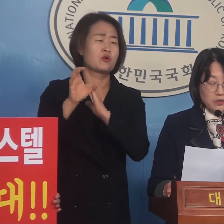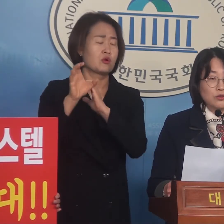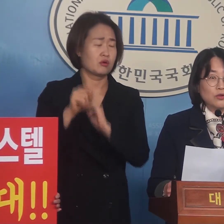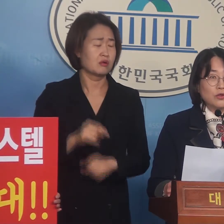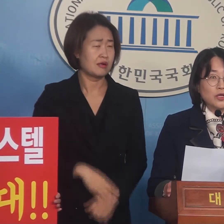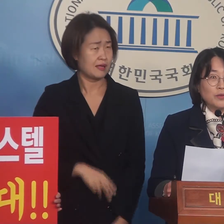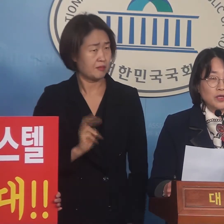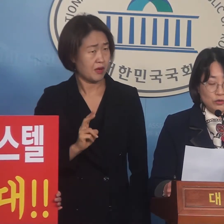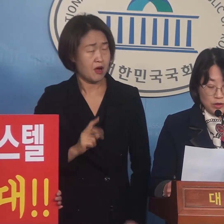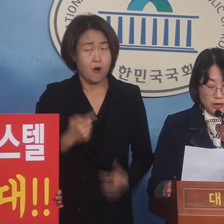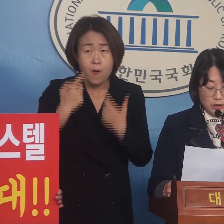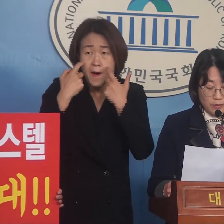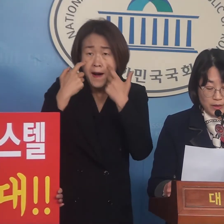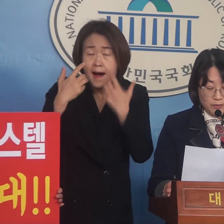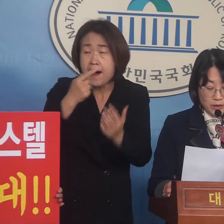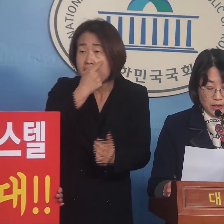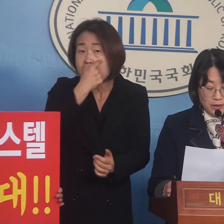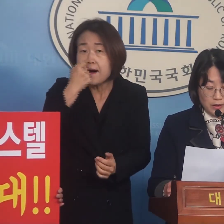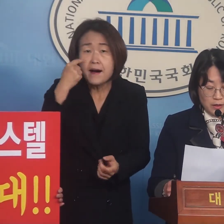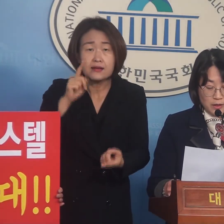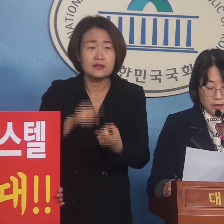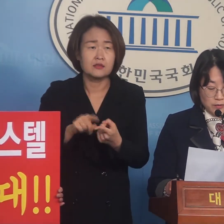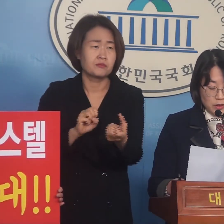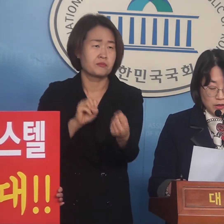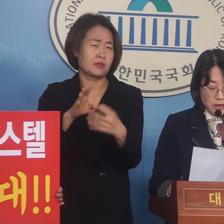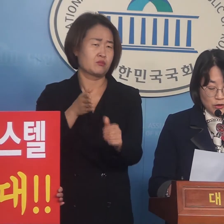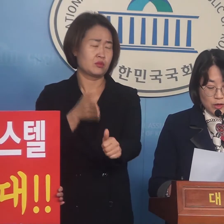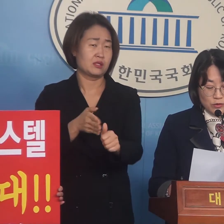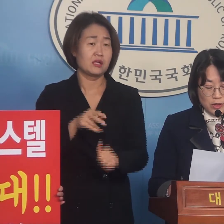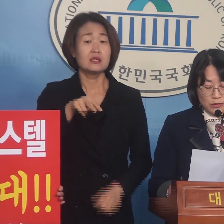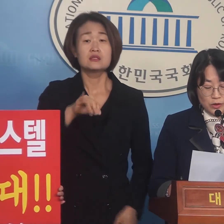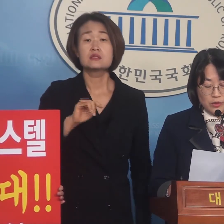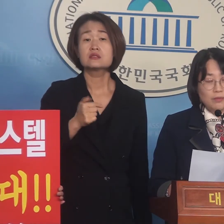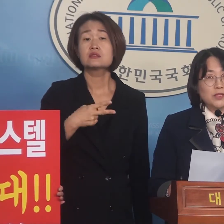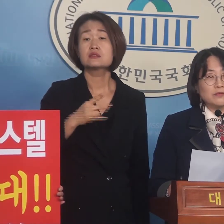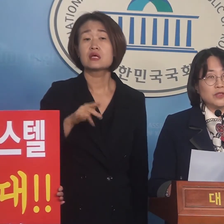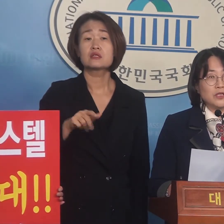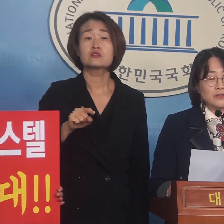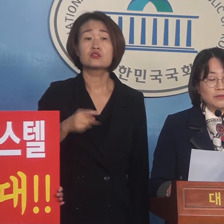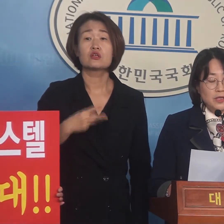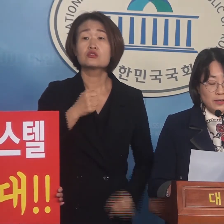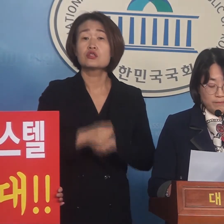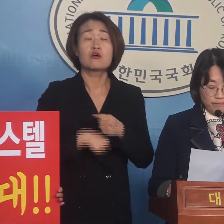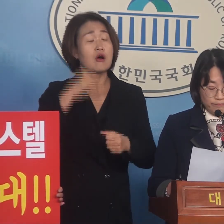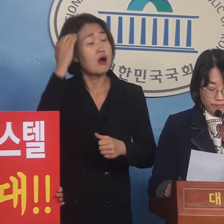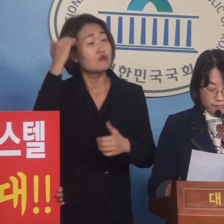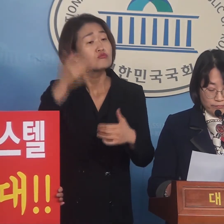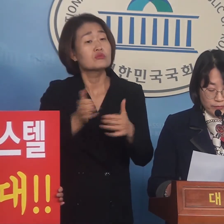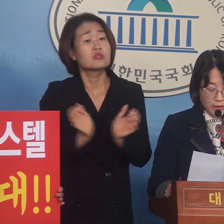근거를 가지고 해명해 주시기를 바랍니다. 심재철 자유한국당 의원께도 한 말씀 드리겠습니다.